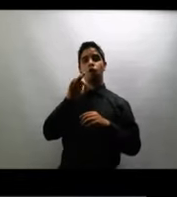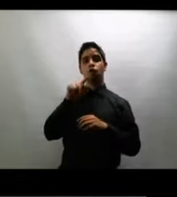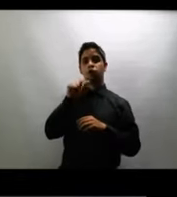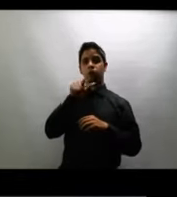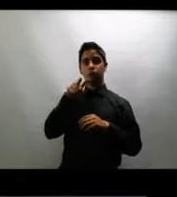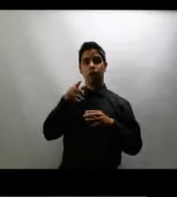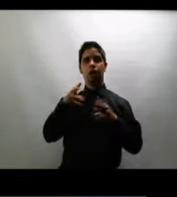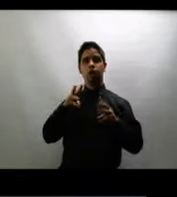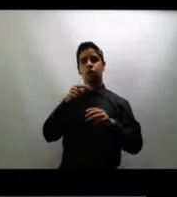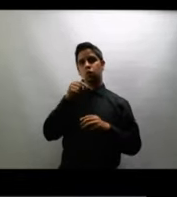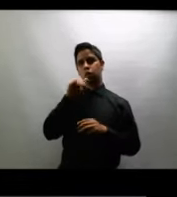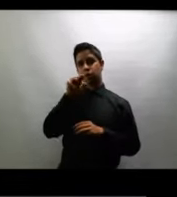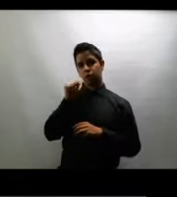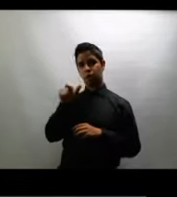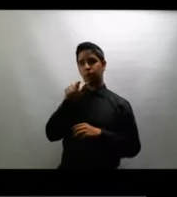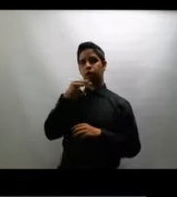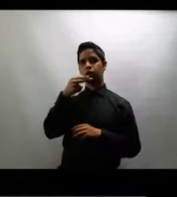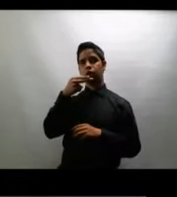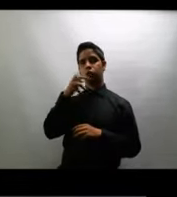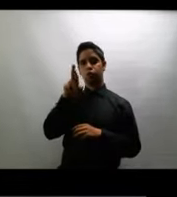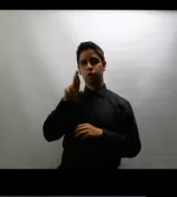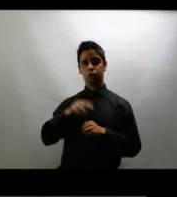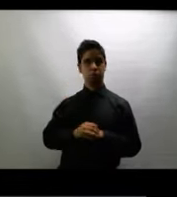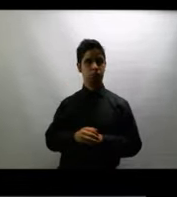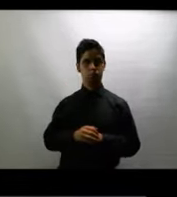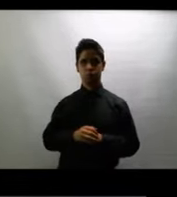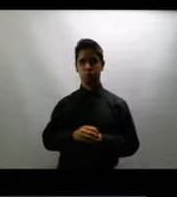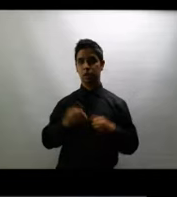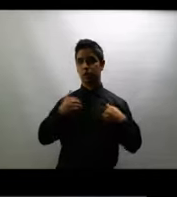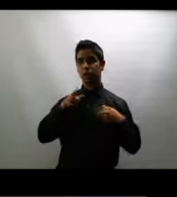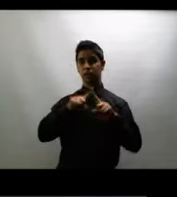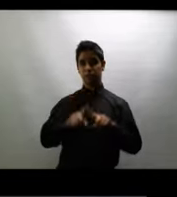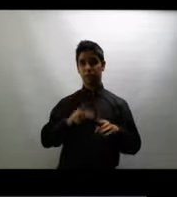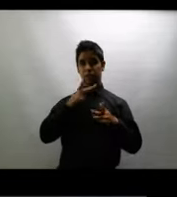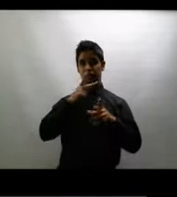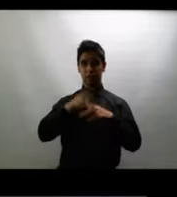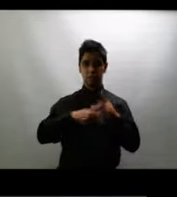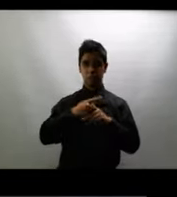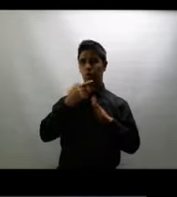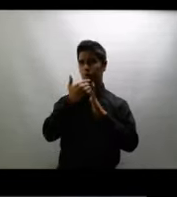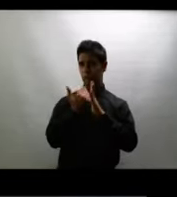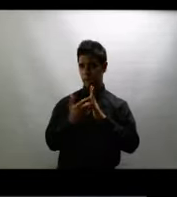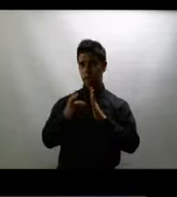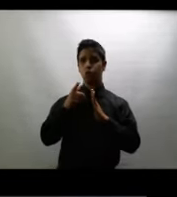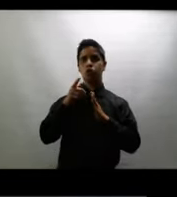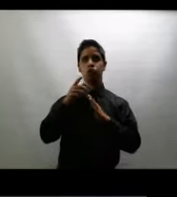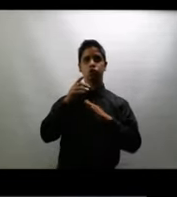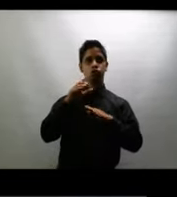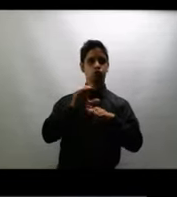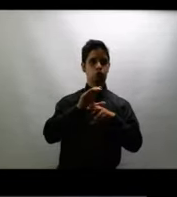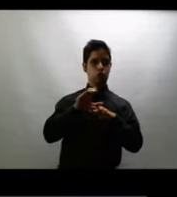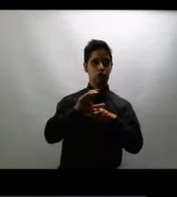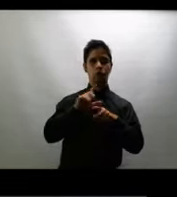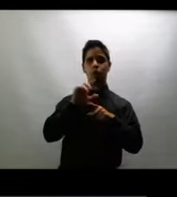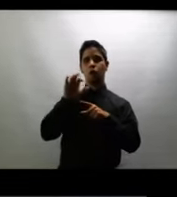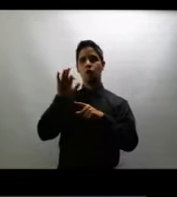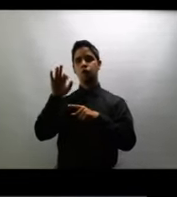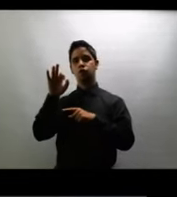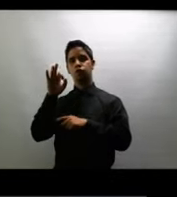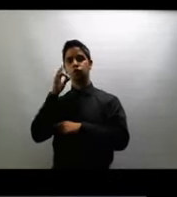la calle Guayama, en Atorrey. Allí verás una amplia variedad de delicias con chocolate, frutas,